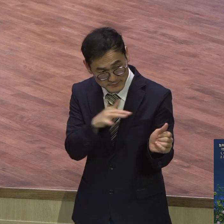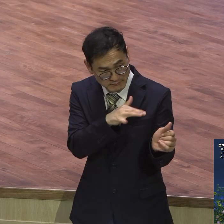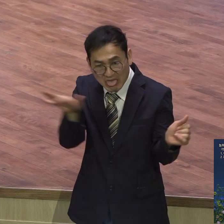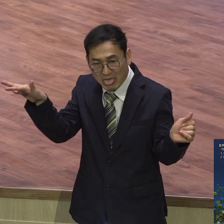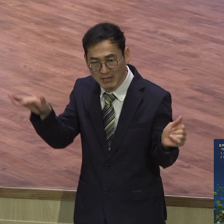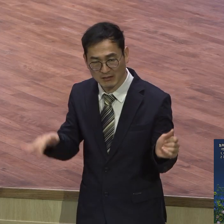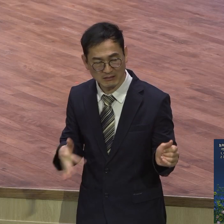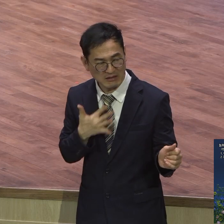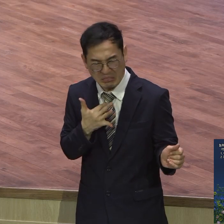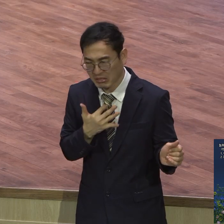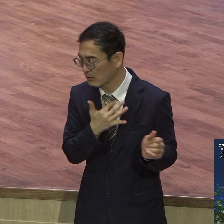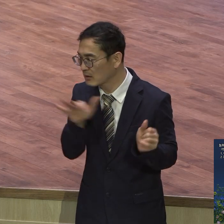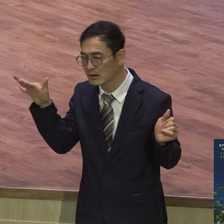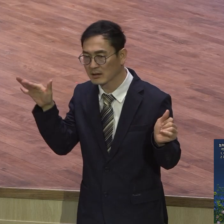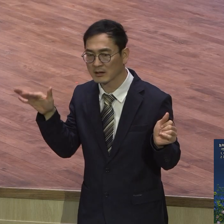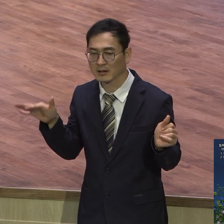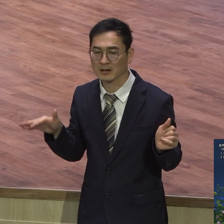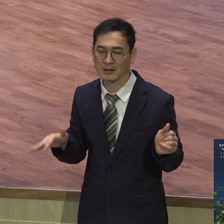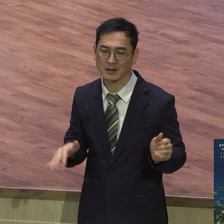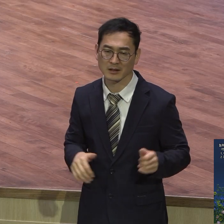니만 믿나 나 우린 안 믿냐